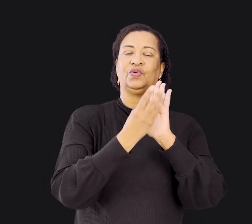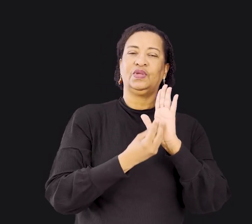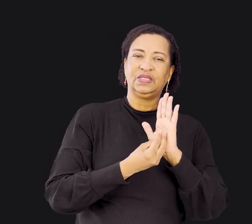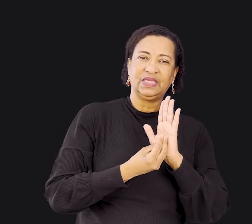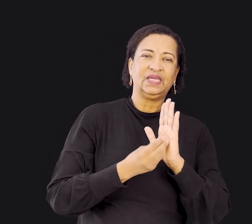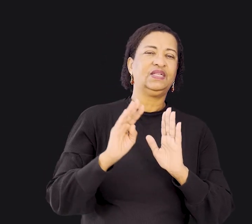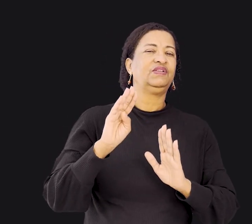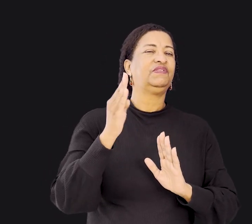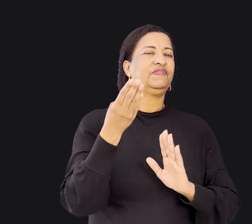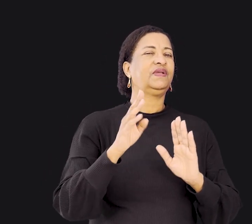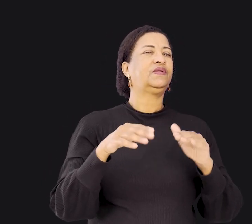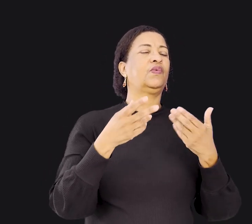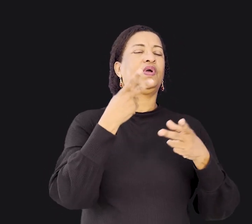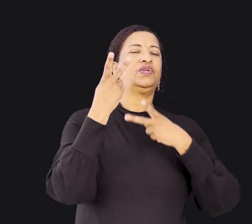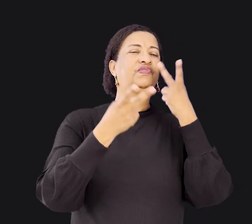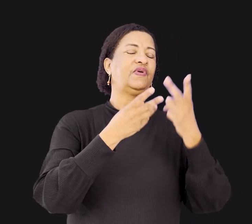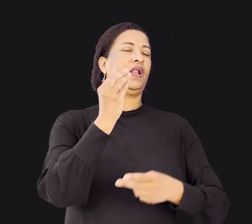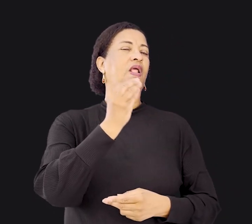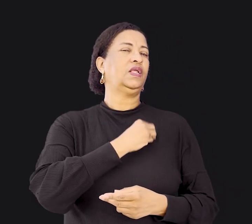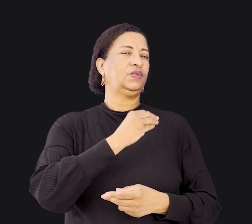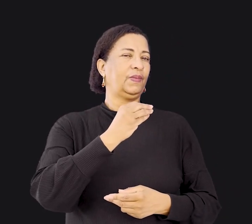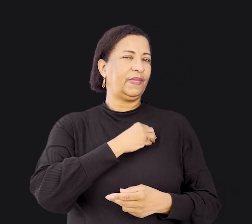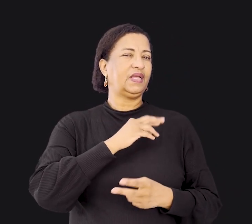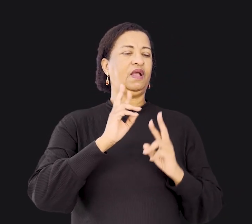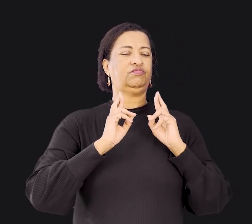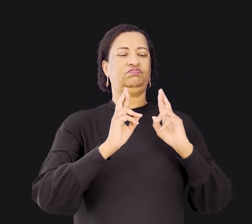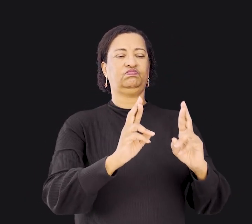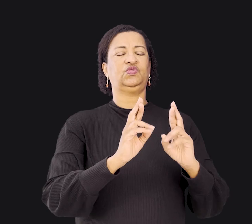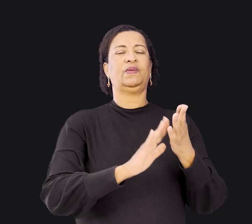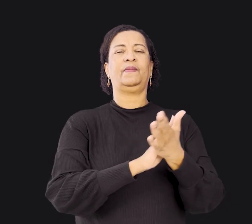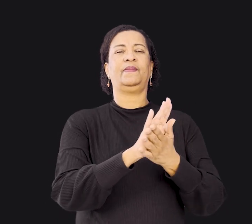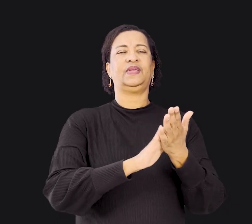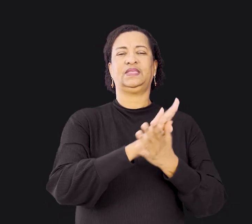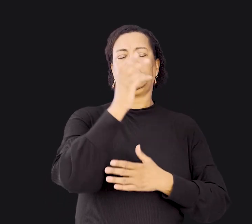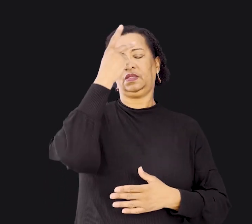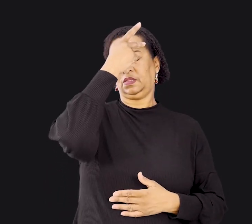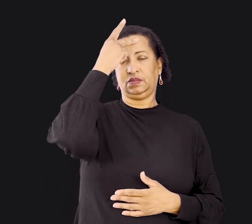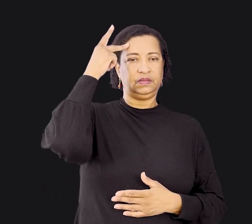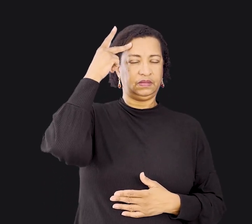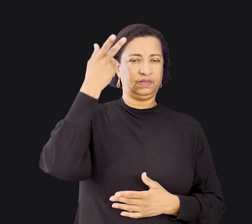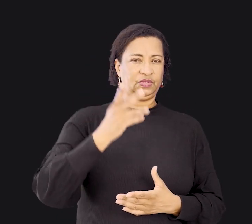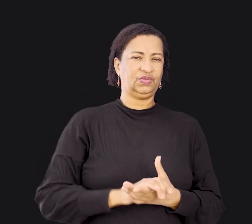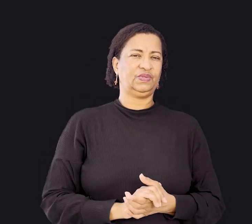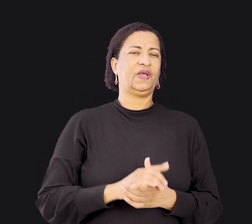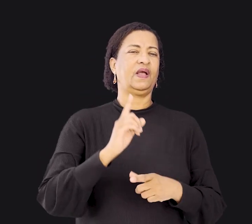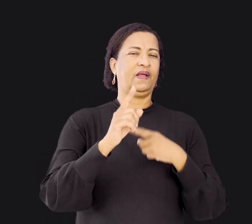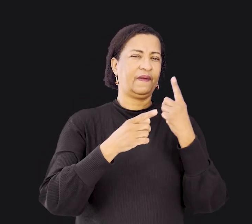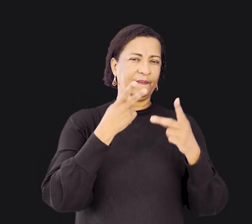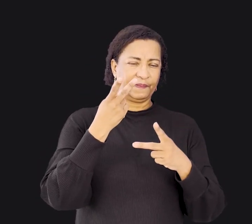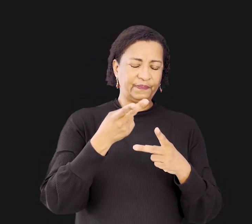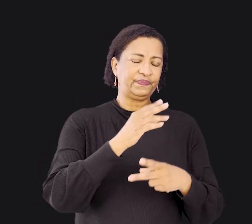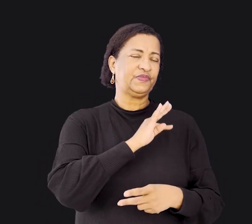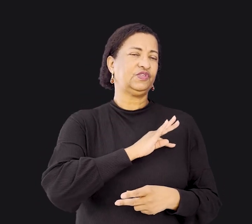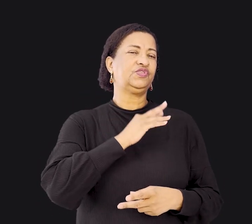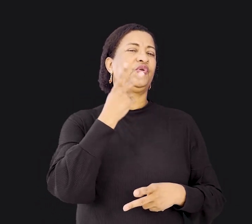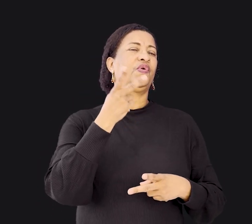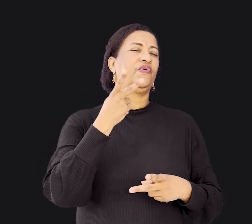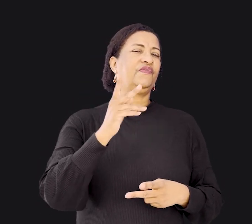quando aborda a questão do pecado de desrespeitar as pessoas. Depois disso, Tiago aborda a questão da fé falsa e da